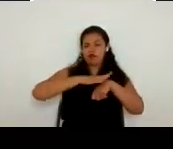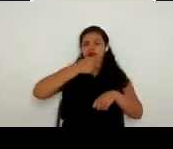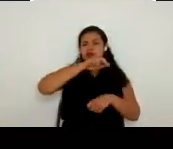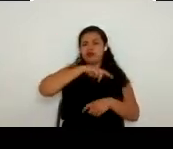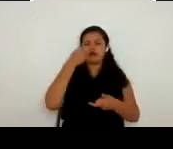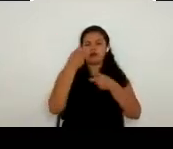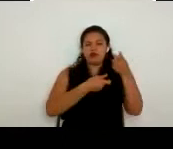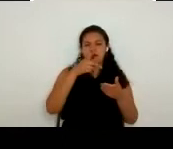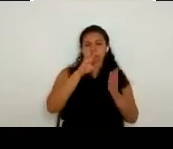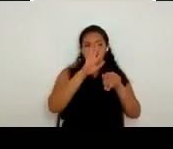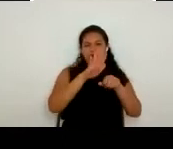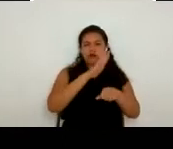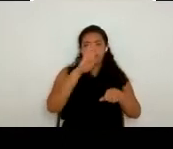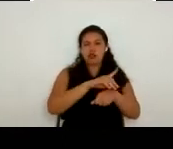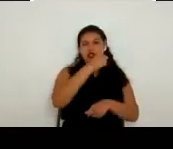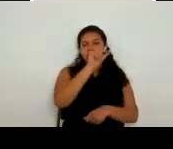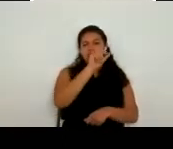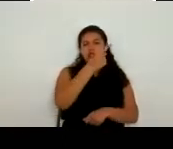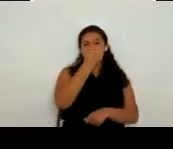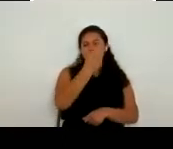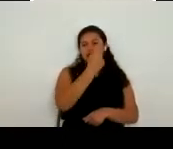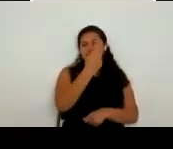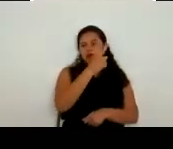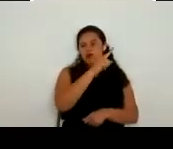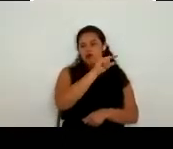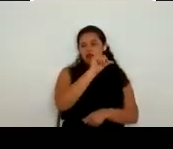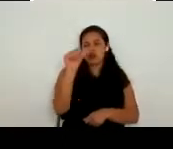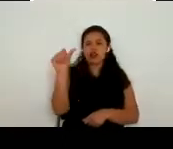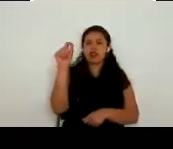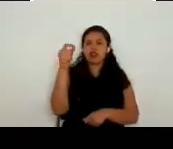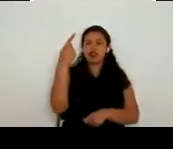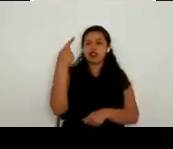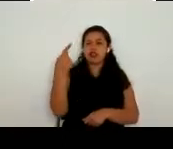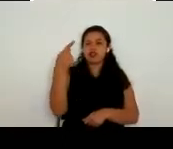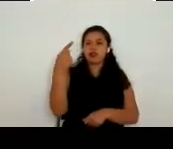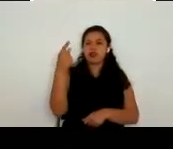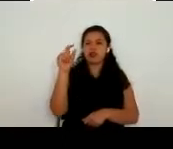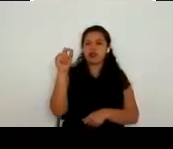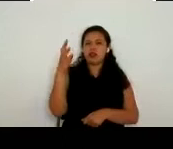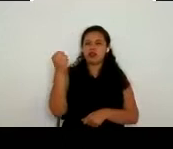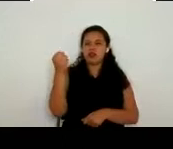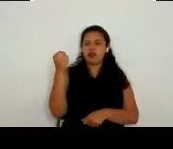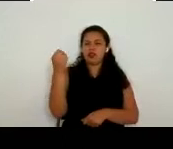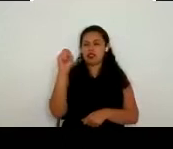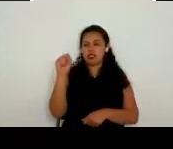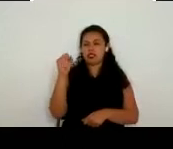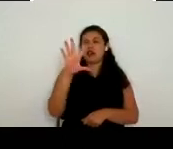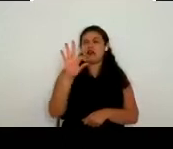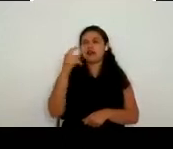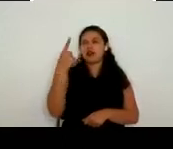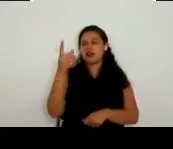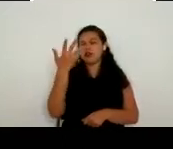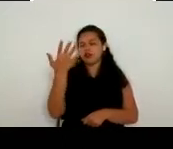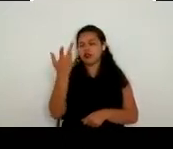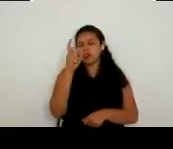puntaje que va de 71 más 61 70 51 60 41 50 31